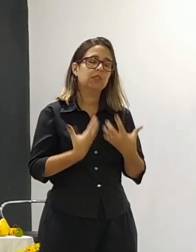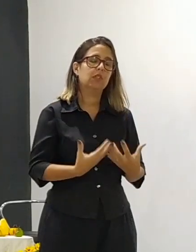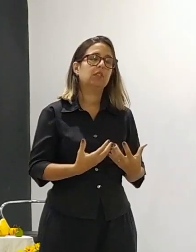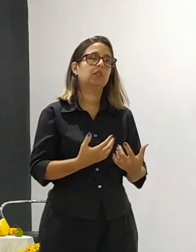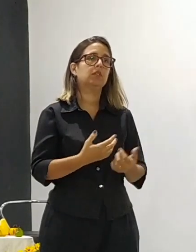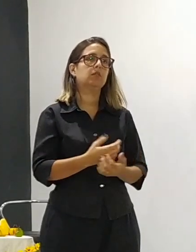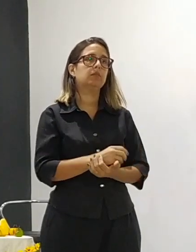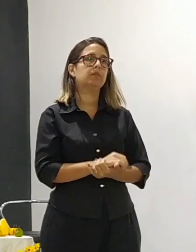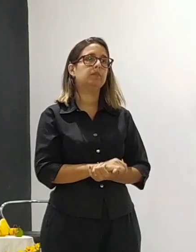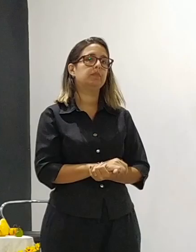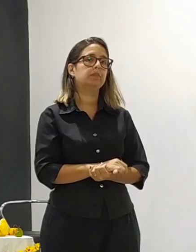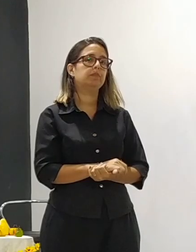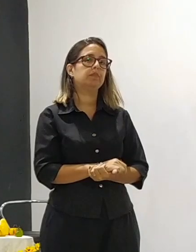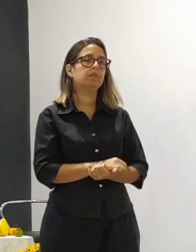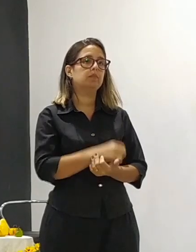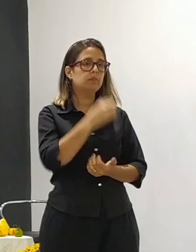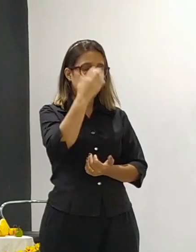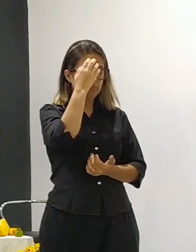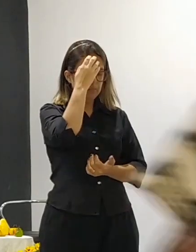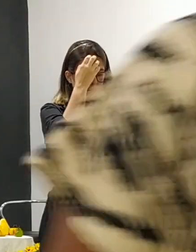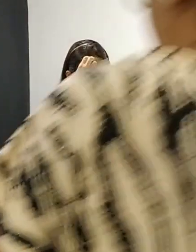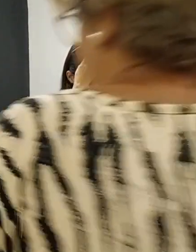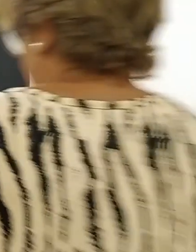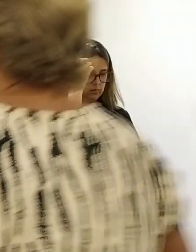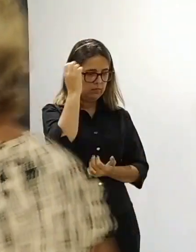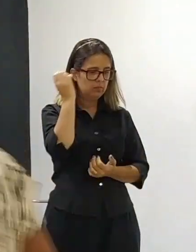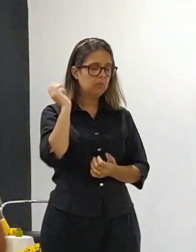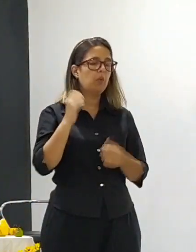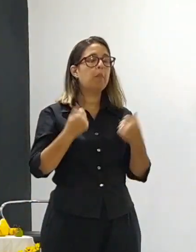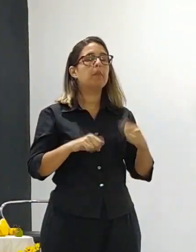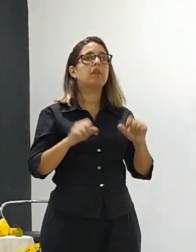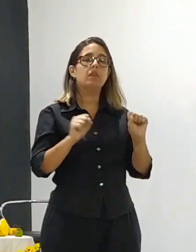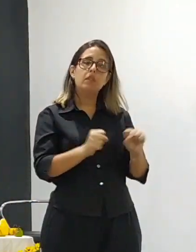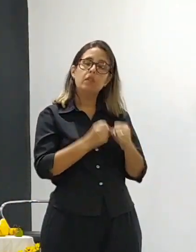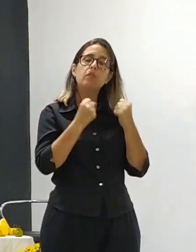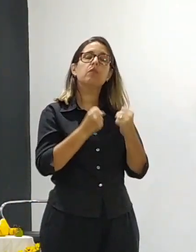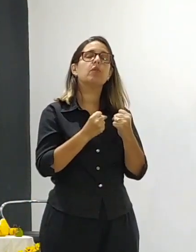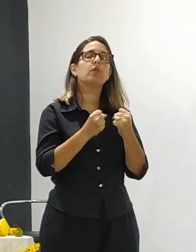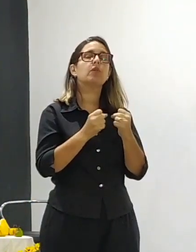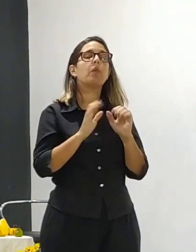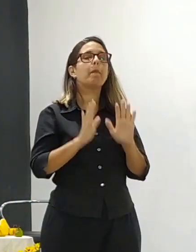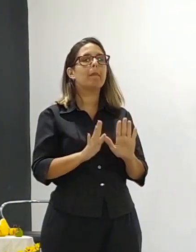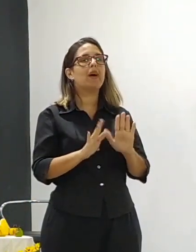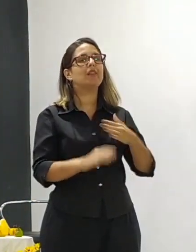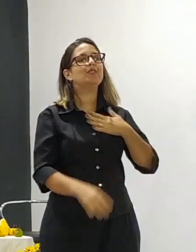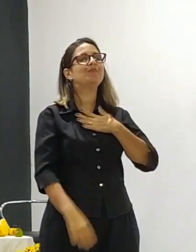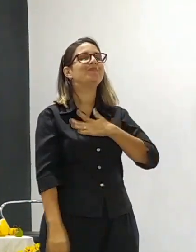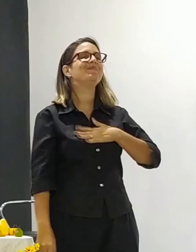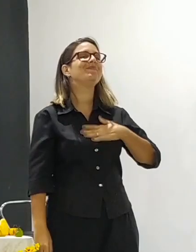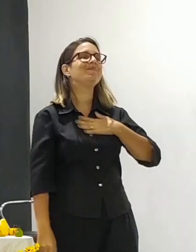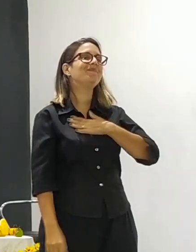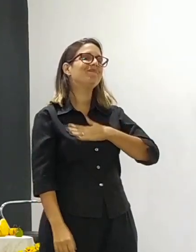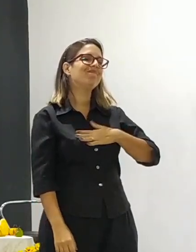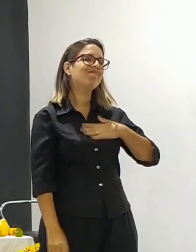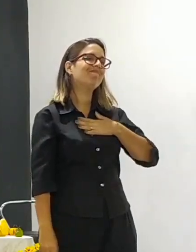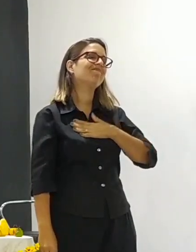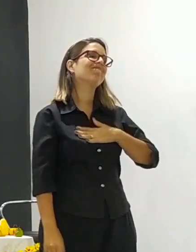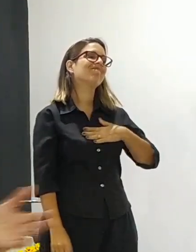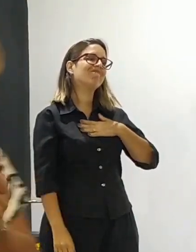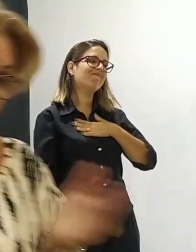Cansa, desgasta a gente, mas é prazeroso. Aleluia. Glória a Deus.